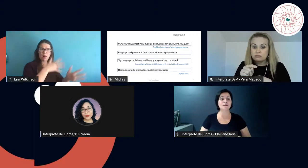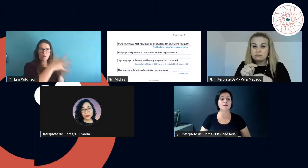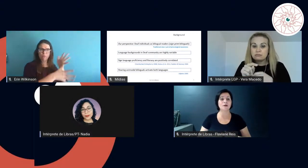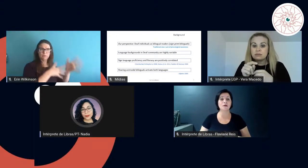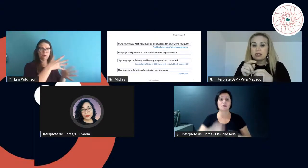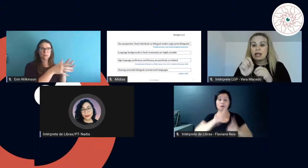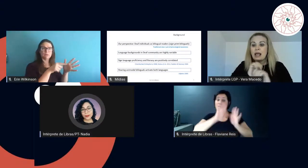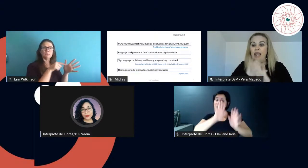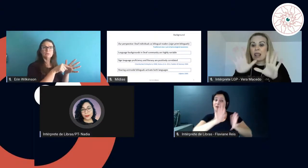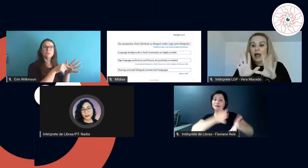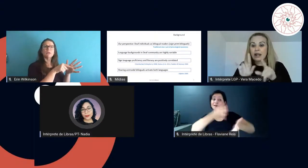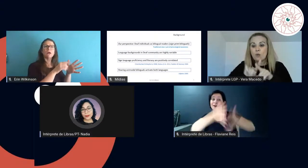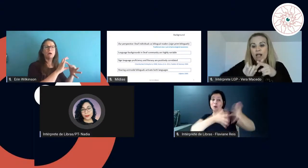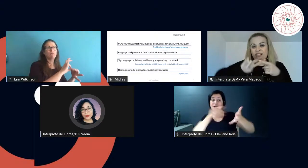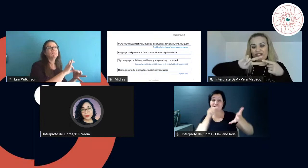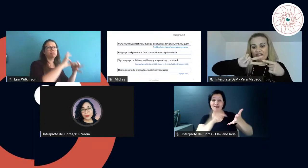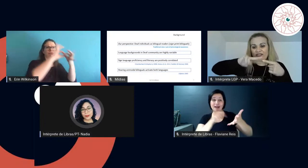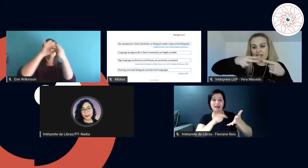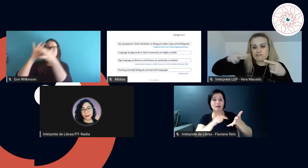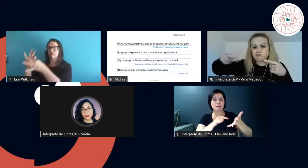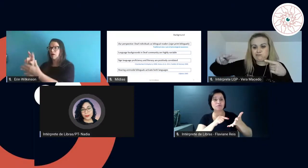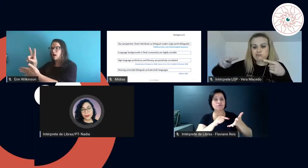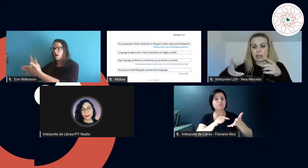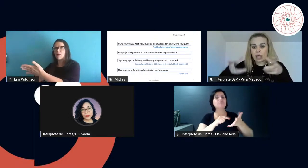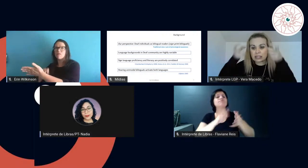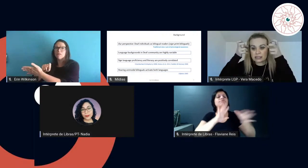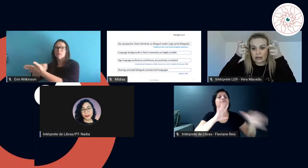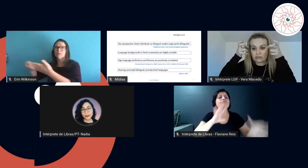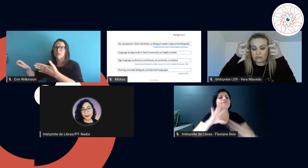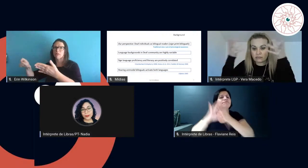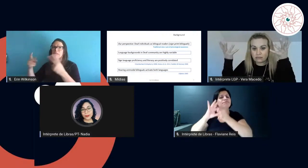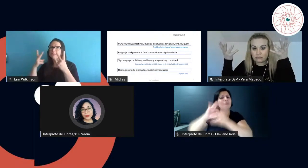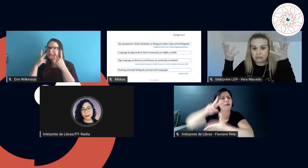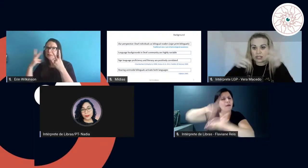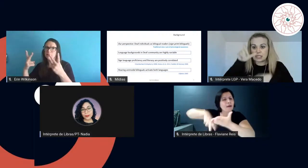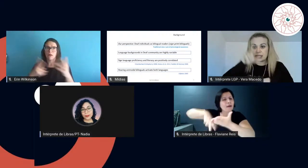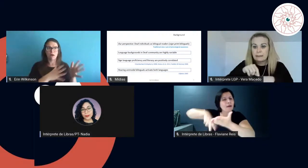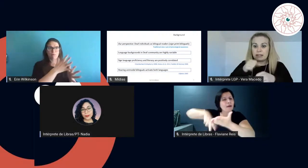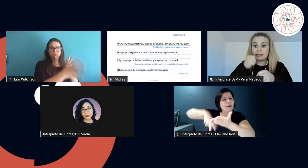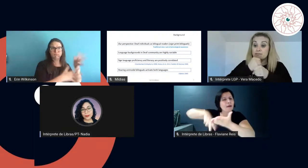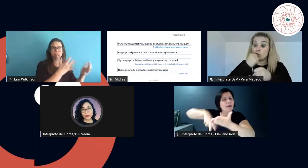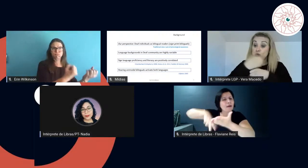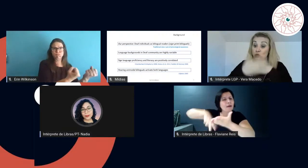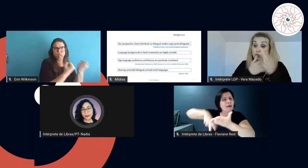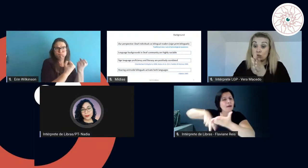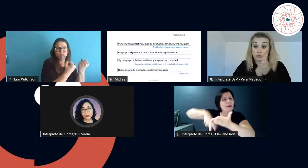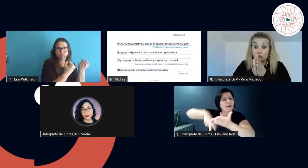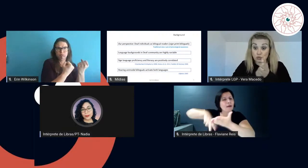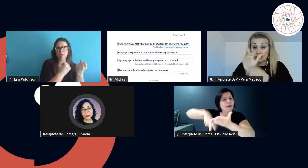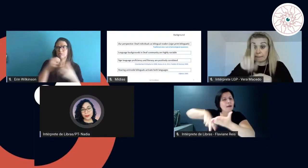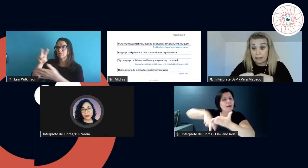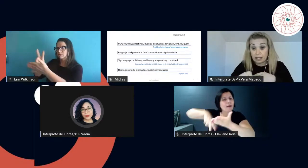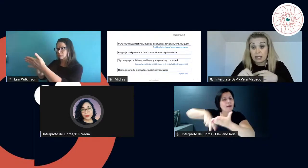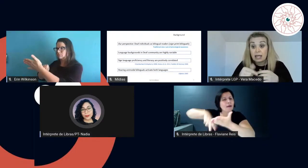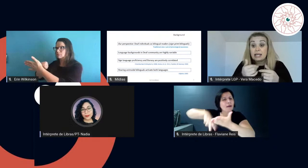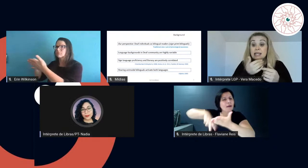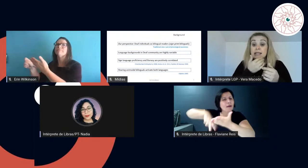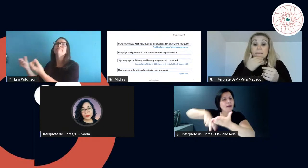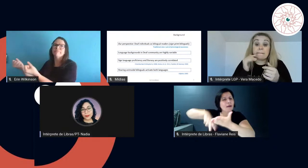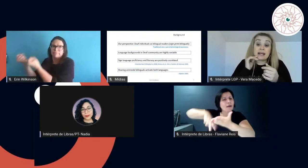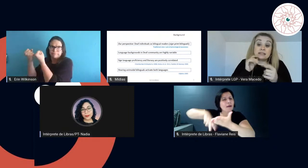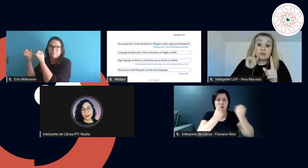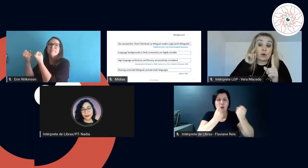obviamente uma varia uma variedade de aquisição e de performances de aquisição a depender da